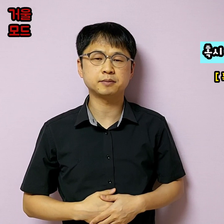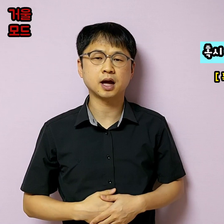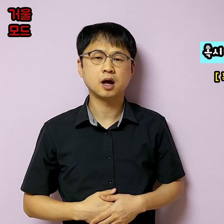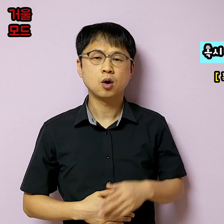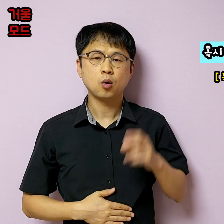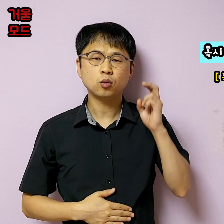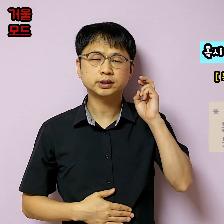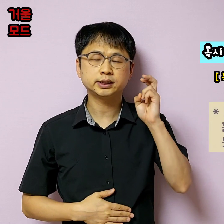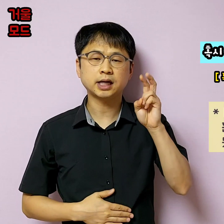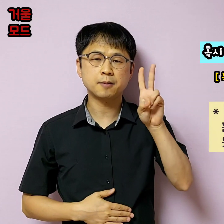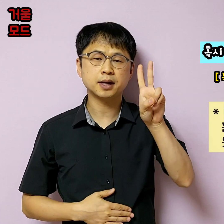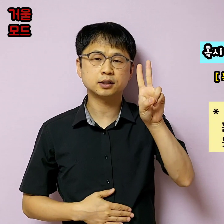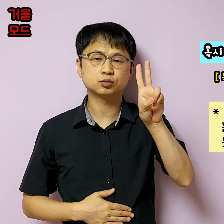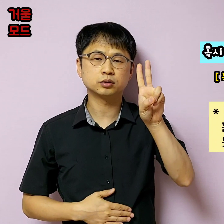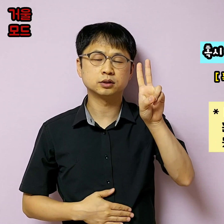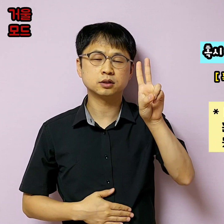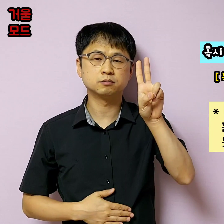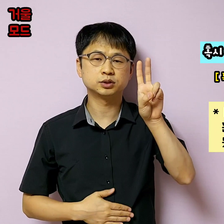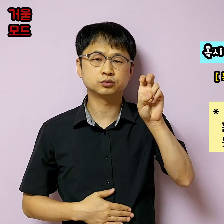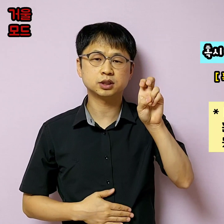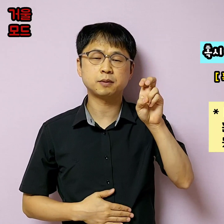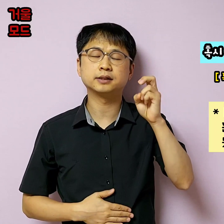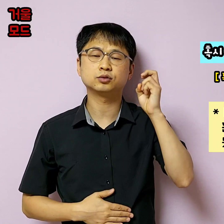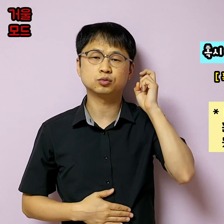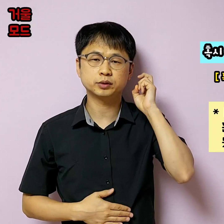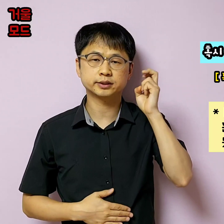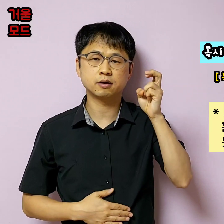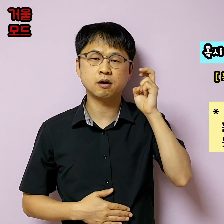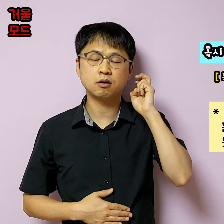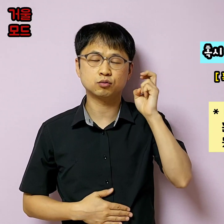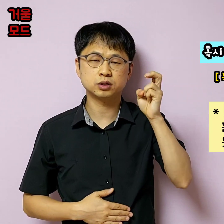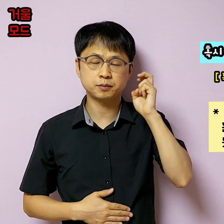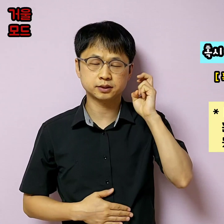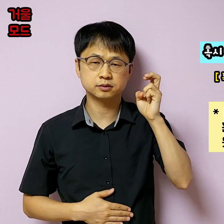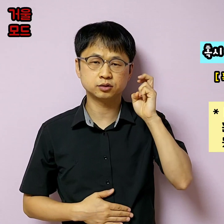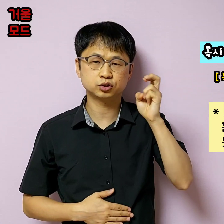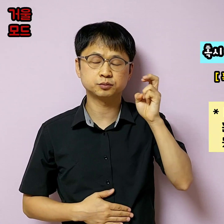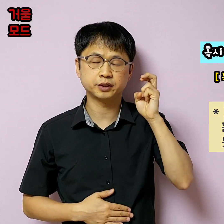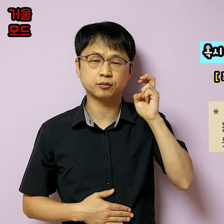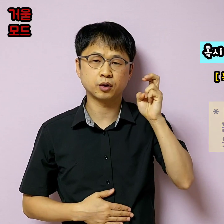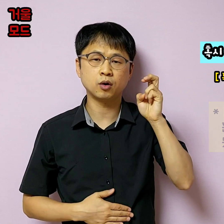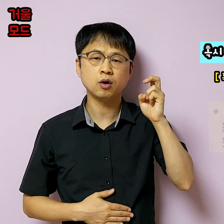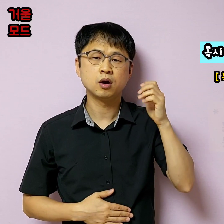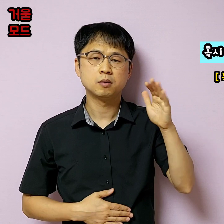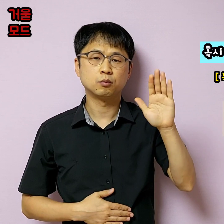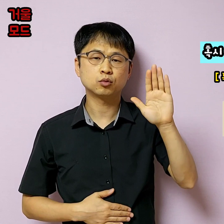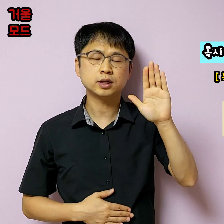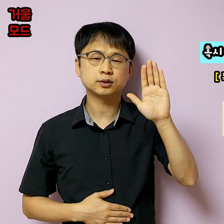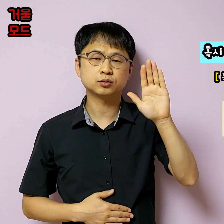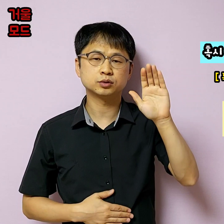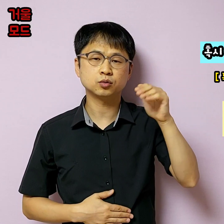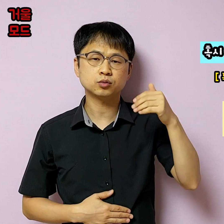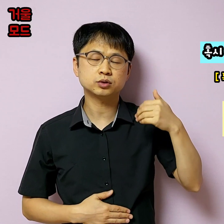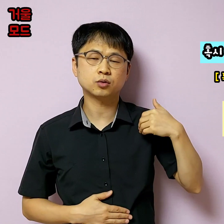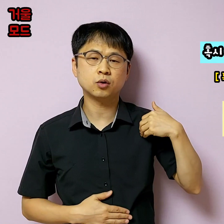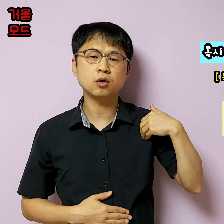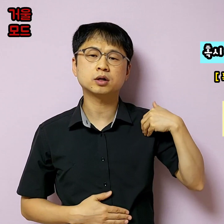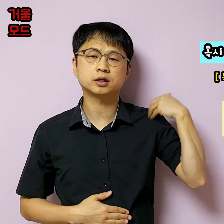채입니다. 혹시 아마란 수어는 검지중지를 반쯤 구부려서 얼굴 옆에서 흔들어 주시면 되고요. 모르다 수어는 손끝으로